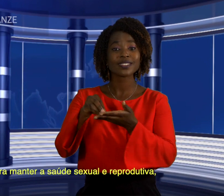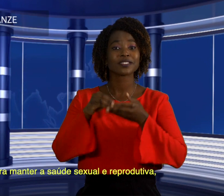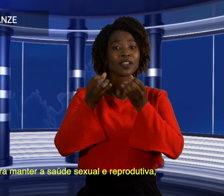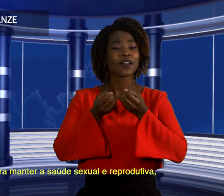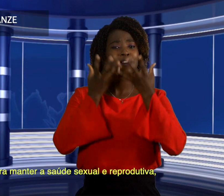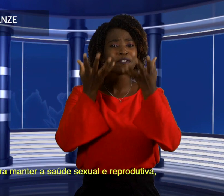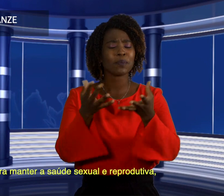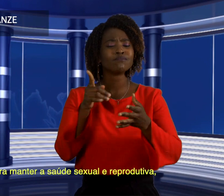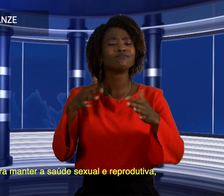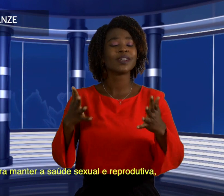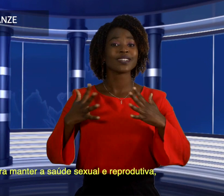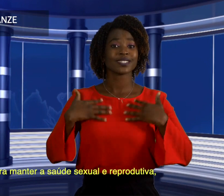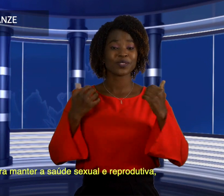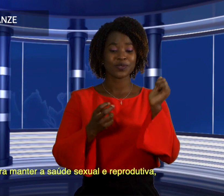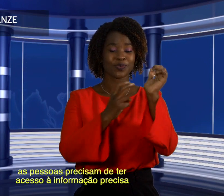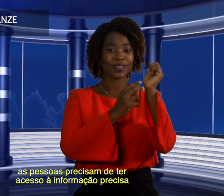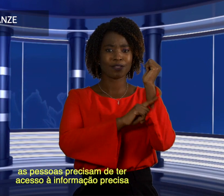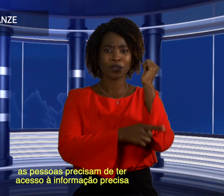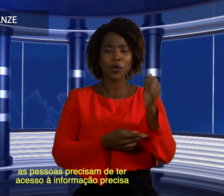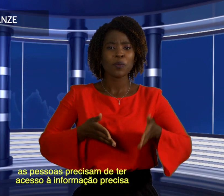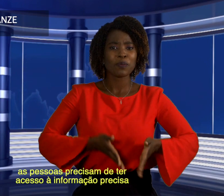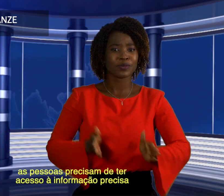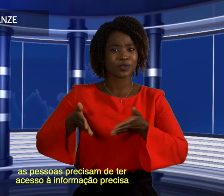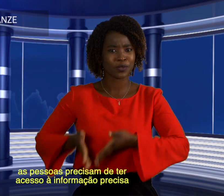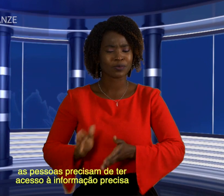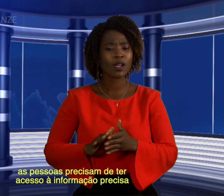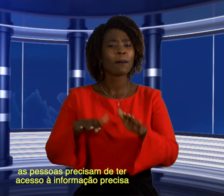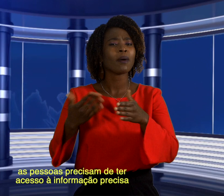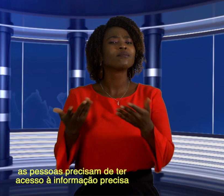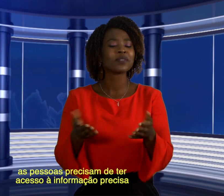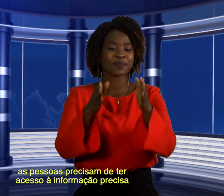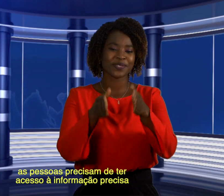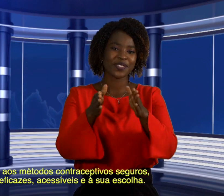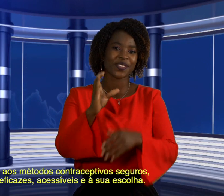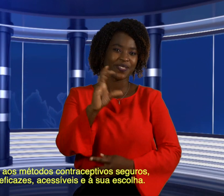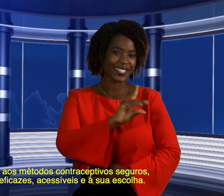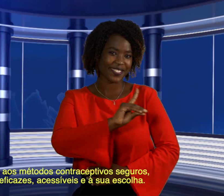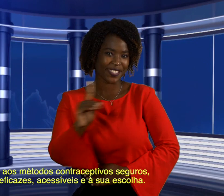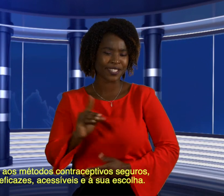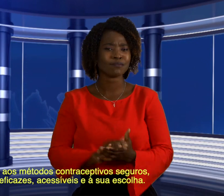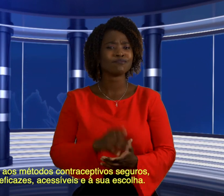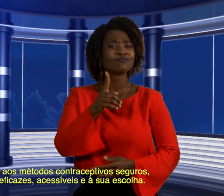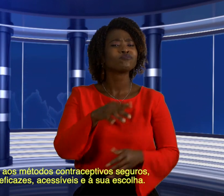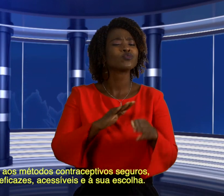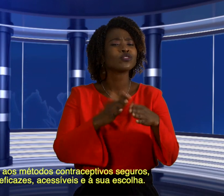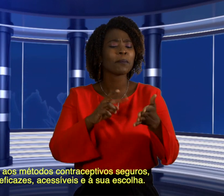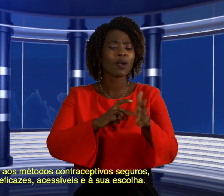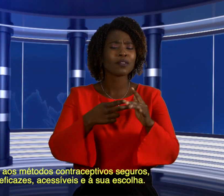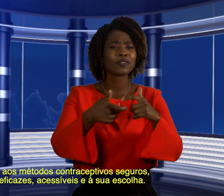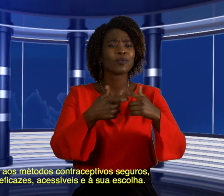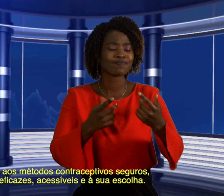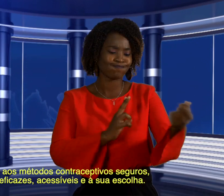Para manter a saúde sexual e reprodutiva, as pessoas precisam ter acesso à informação precisa e aos métodos contraceptivos